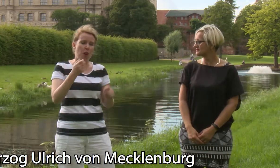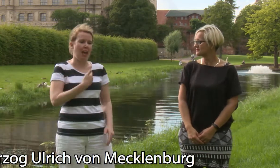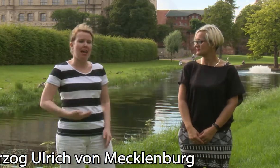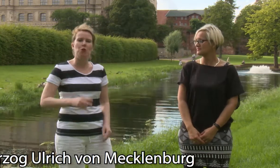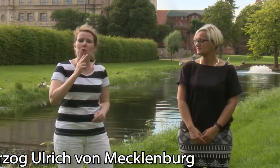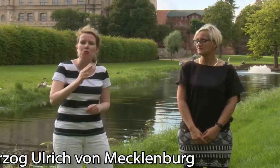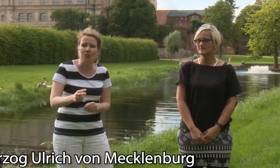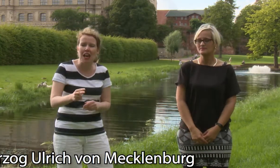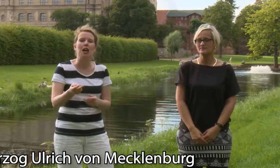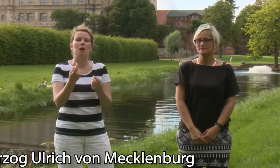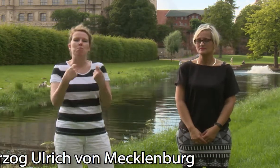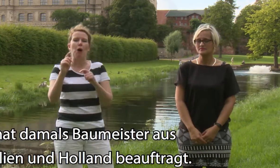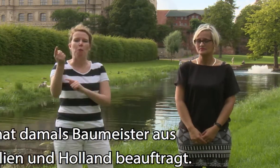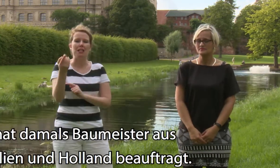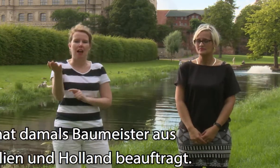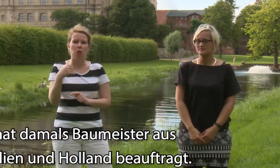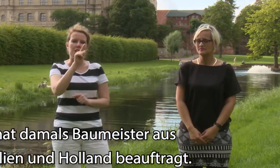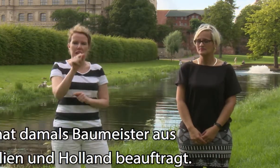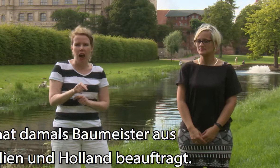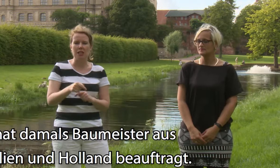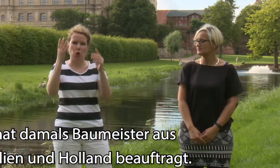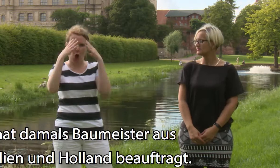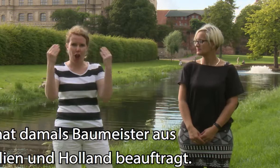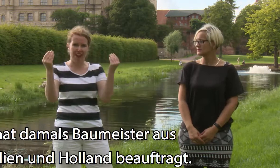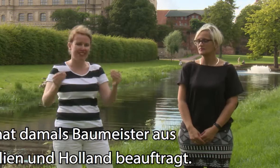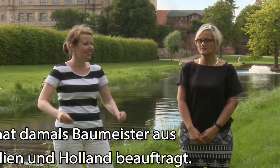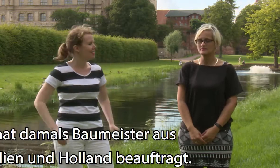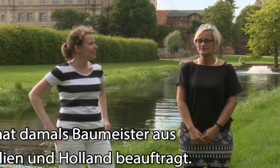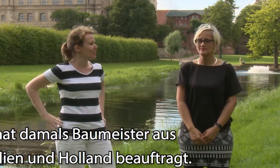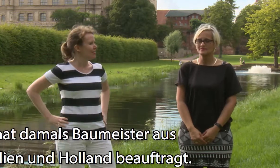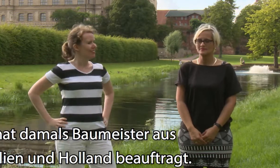Herzog Ulrich von Mecklenburg hat damals Baumeister aus Italien und Holland beauftragt.